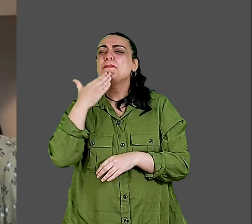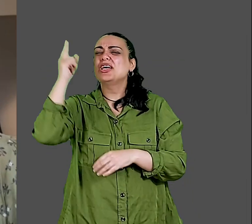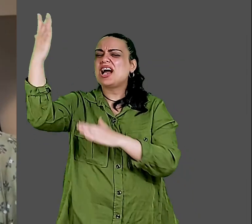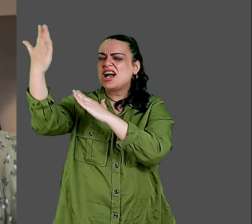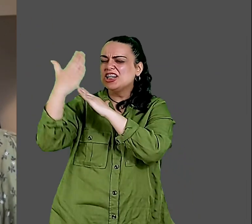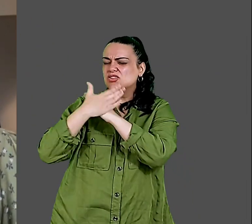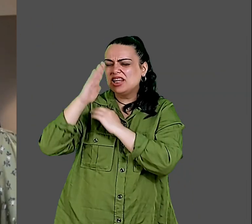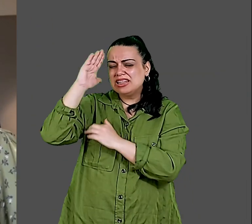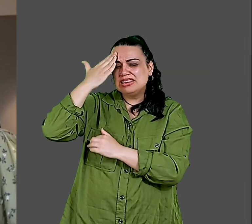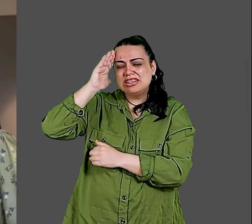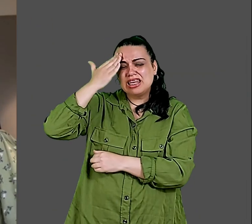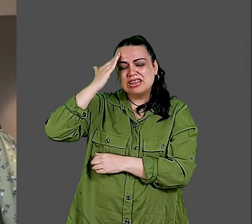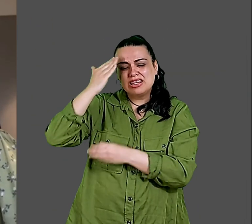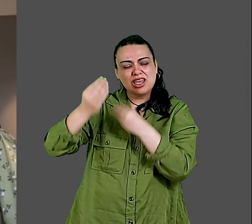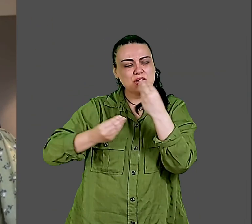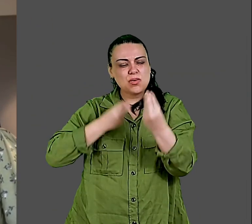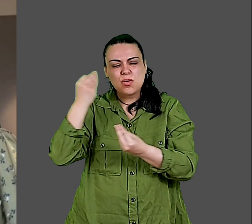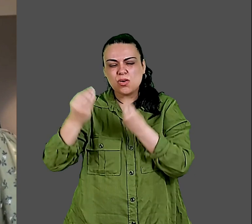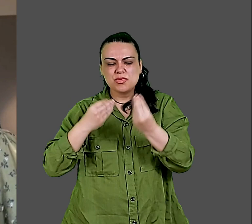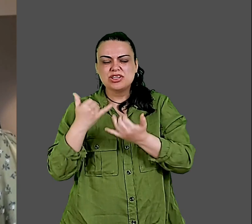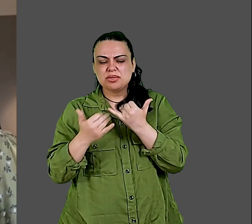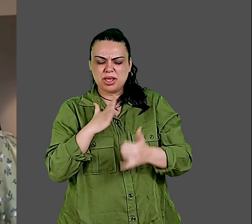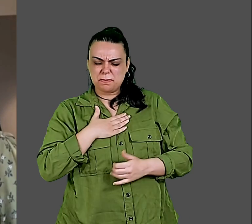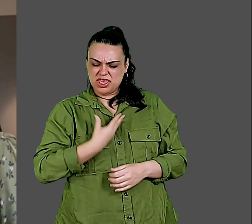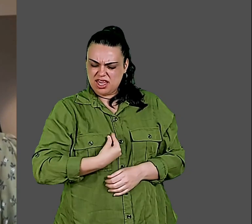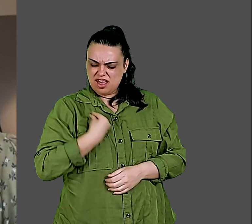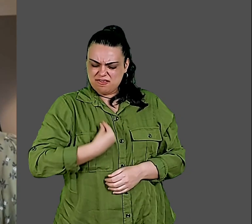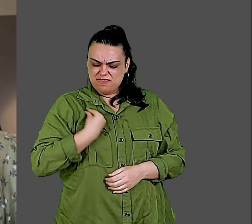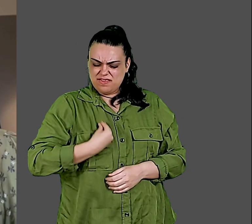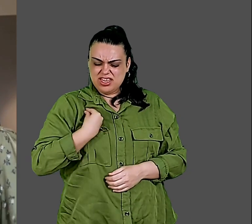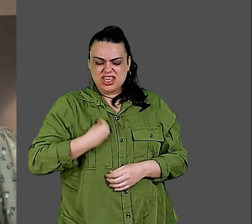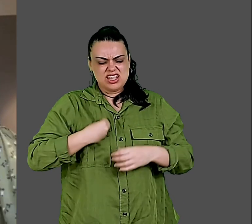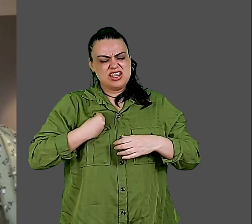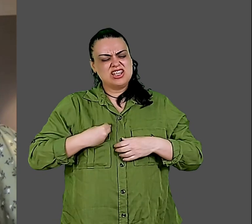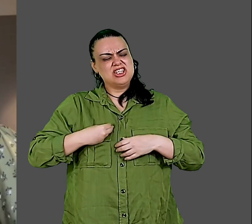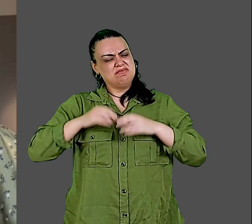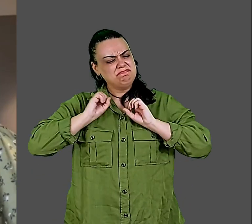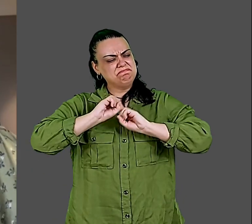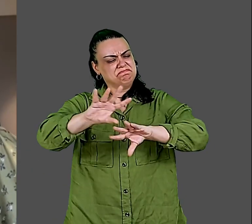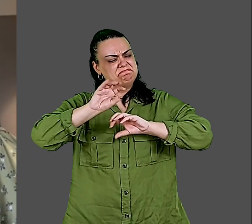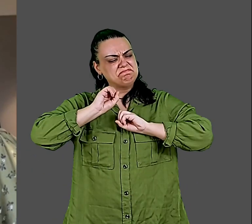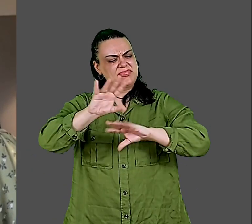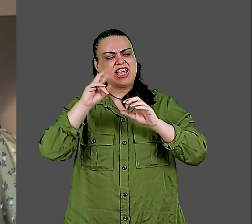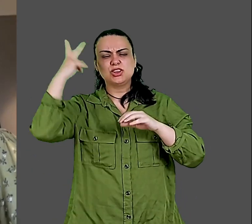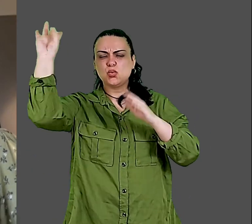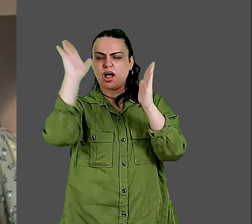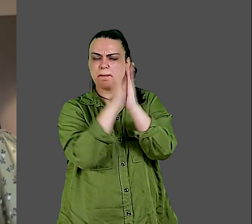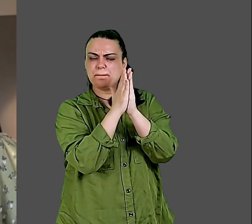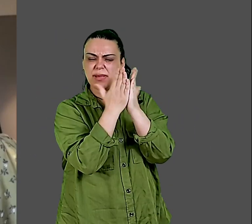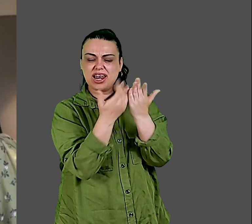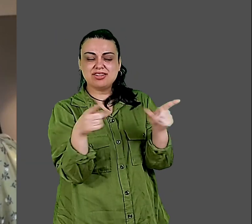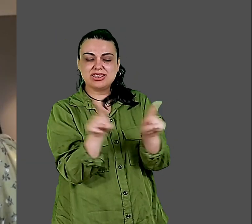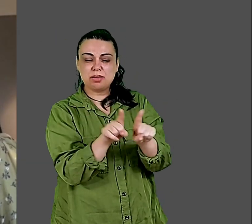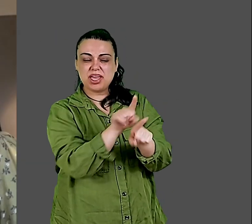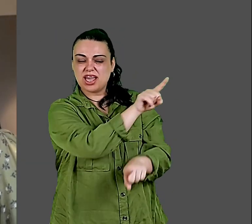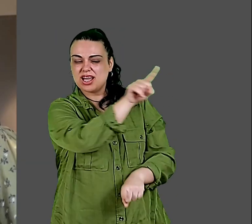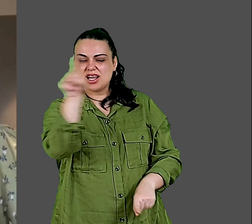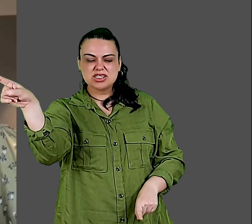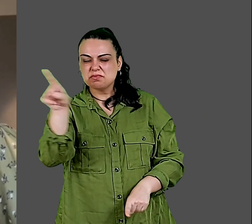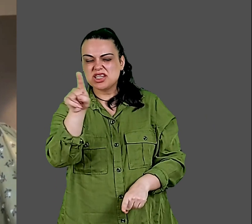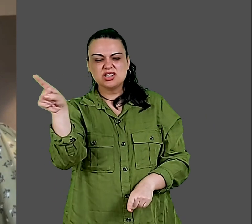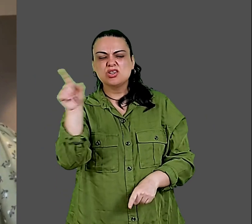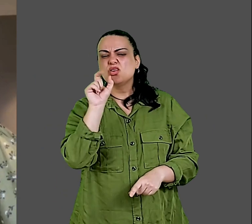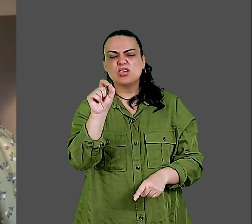discernimento acerca da minha vida na condição de ministrar a Tua palavra e acerca de todos eles, Senhor, que não diante de mim,